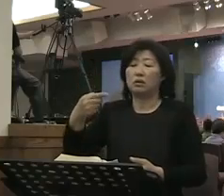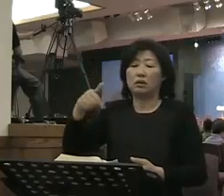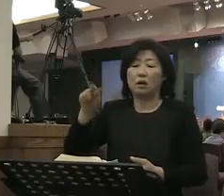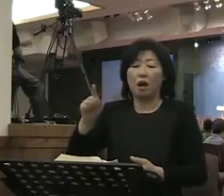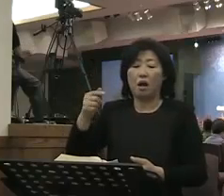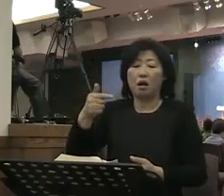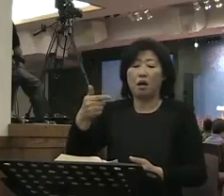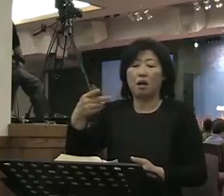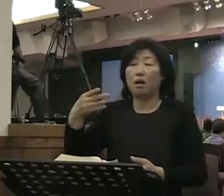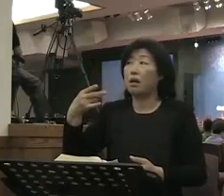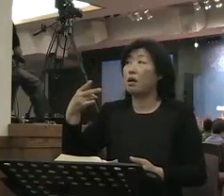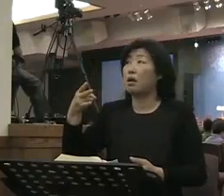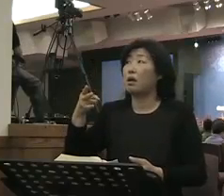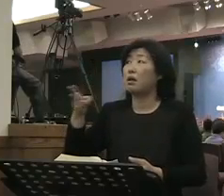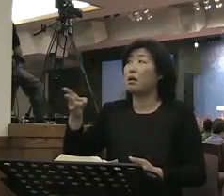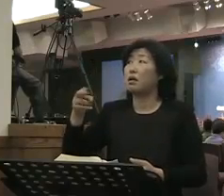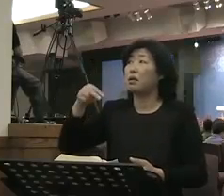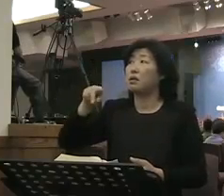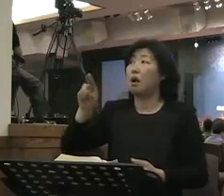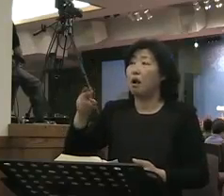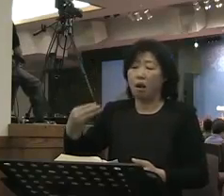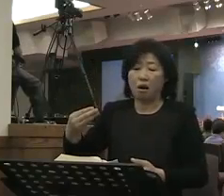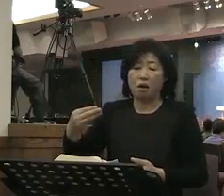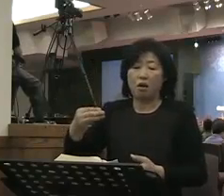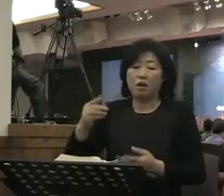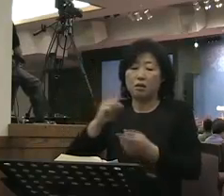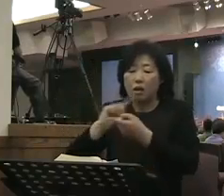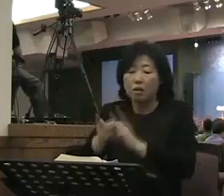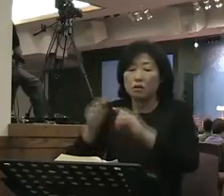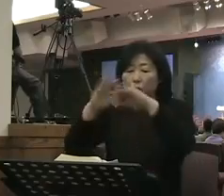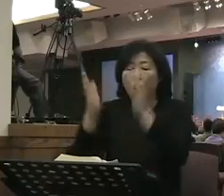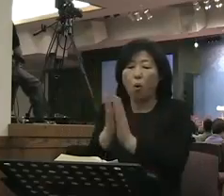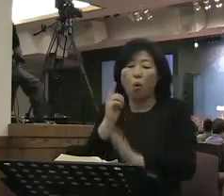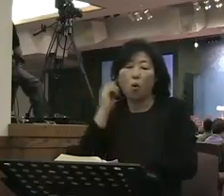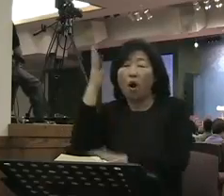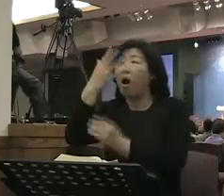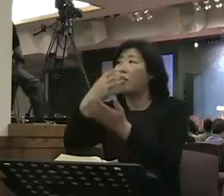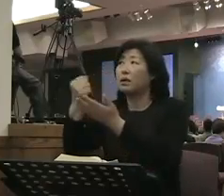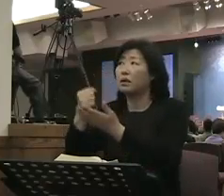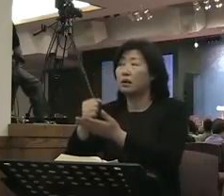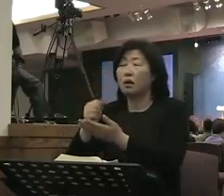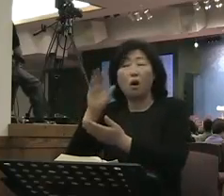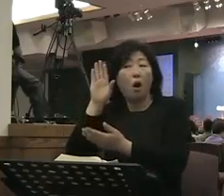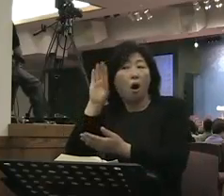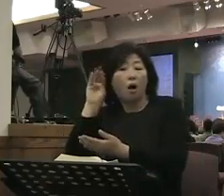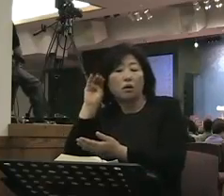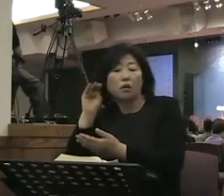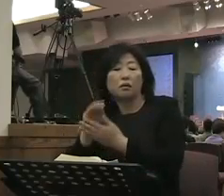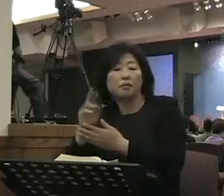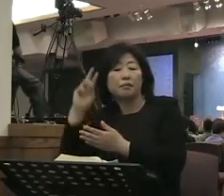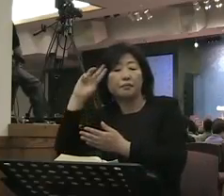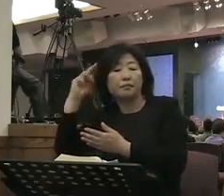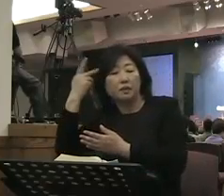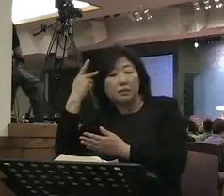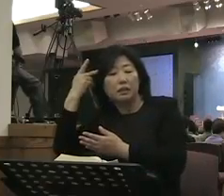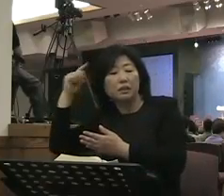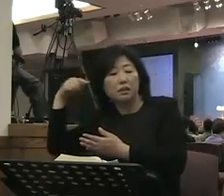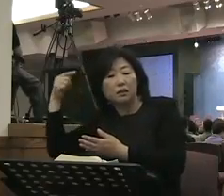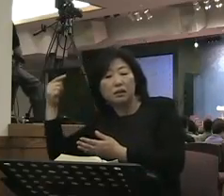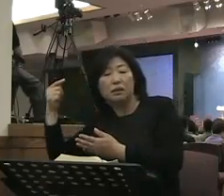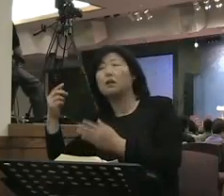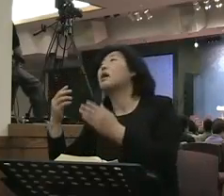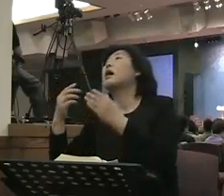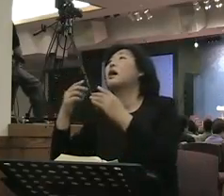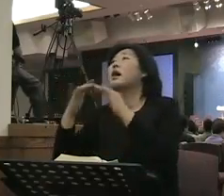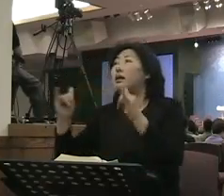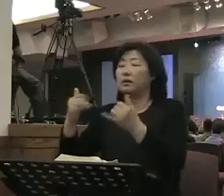올라가서 대신 모든 영광을 받으려 하였다가 언젠가 정신을 잃고 미친 자처럼 된 적이